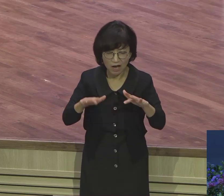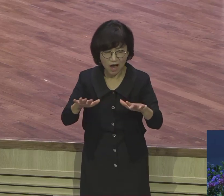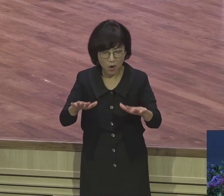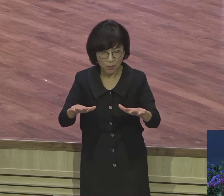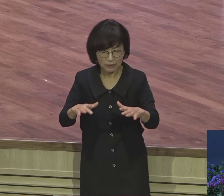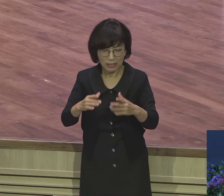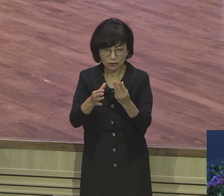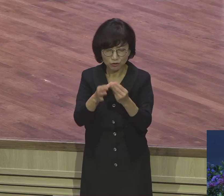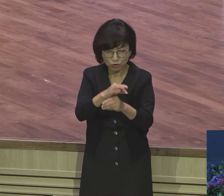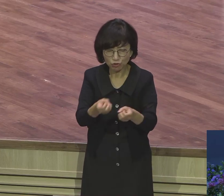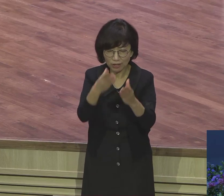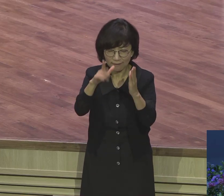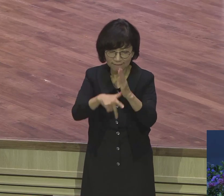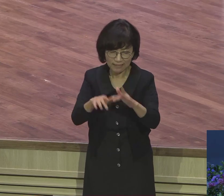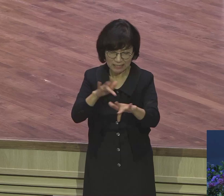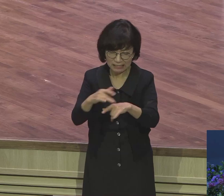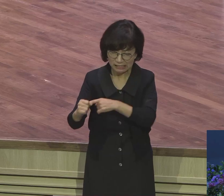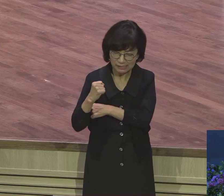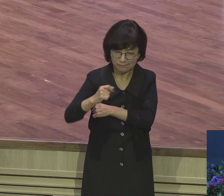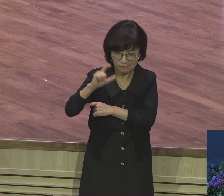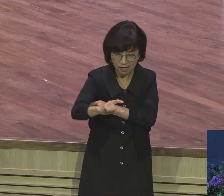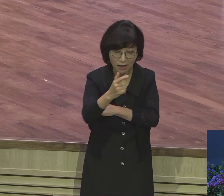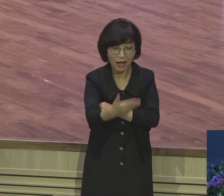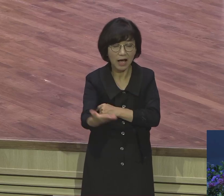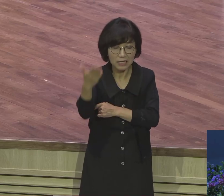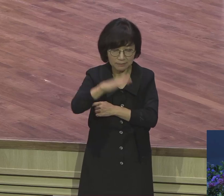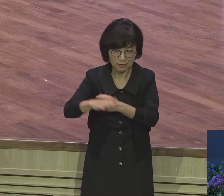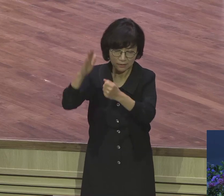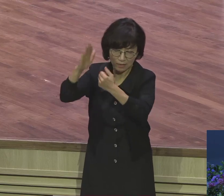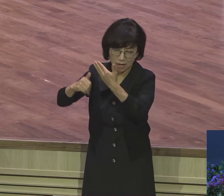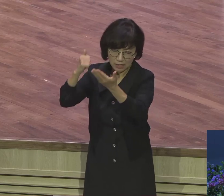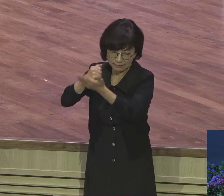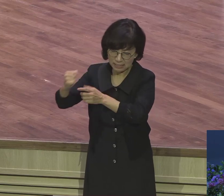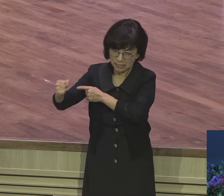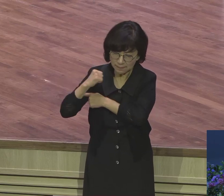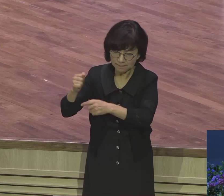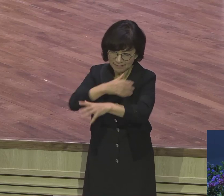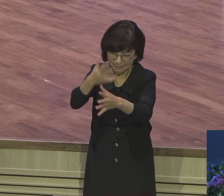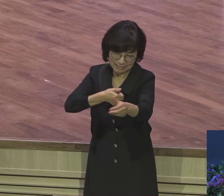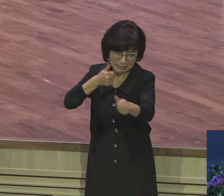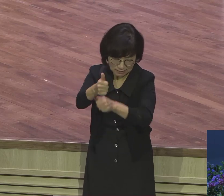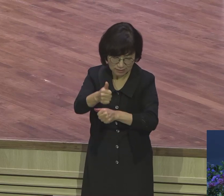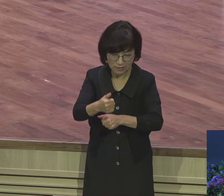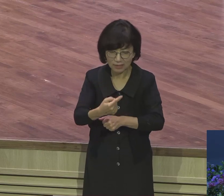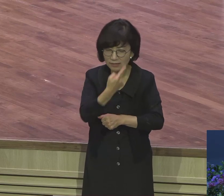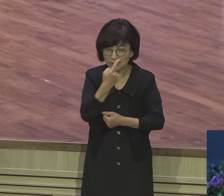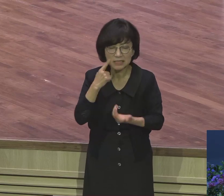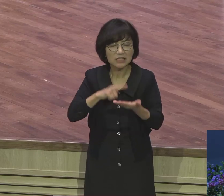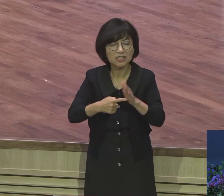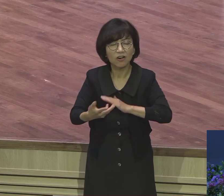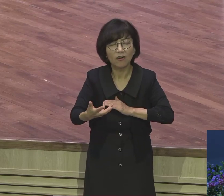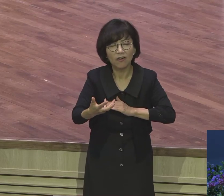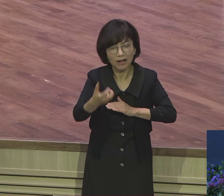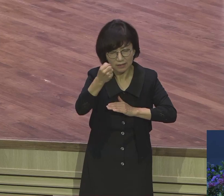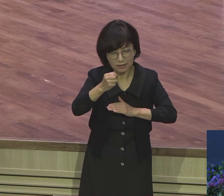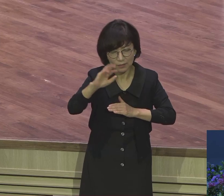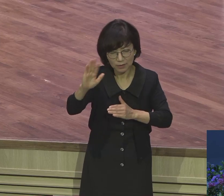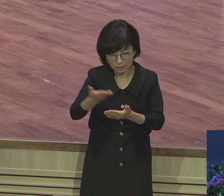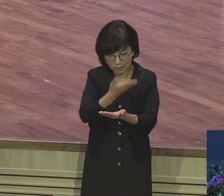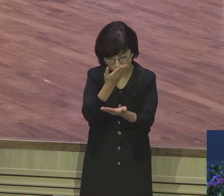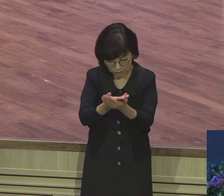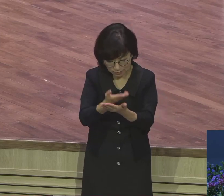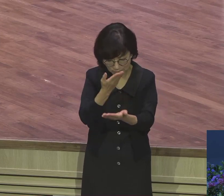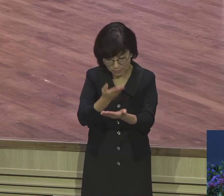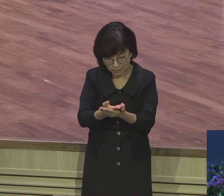그런 현장 한 주간이지만 하나님이 가장 크게 역사하시는 그런 한 주간 되는 증거가 있는 우리 영교의 모든 성도를 삶이